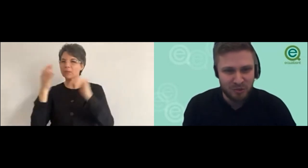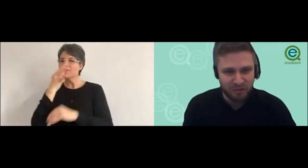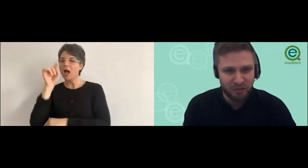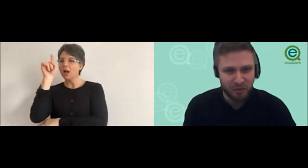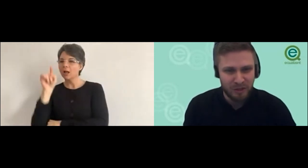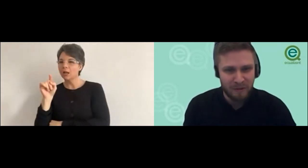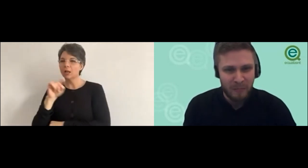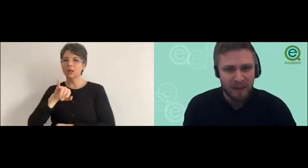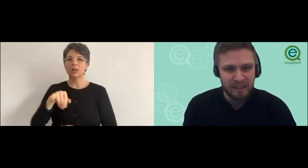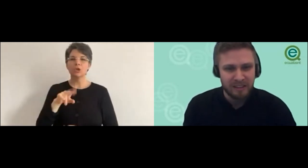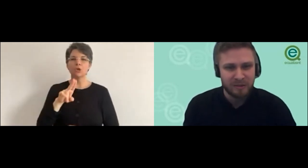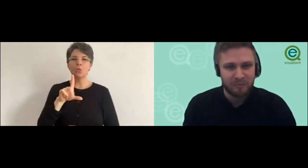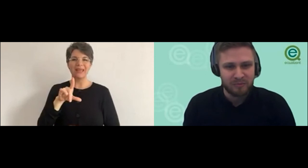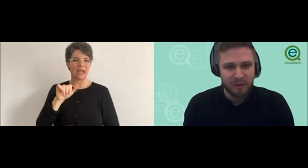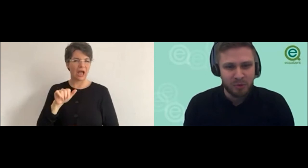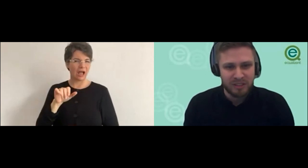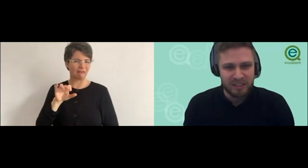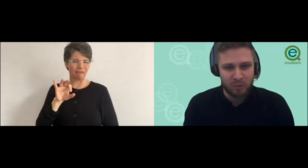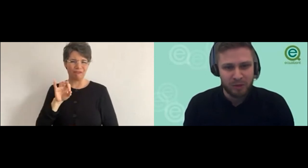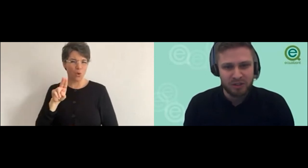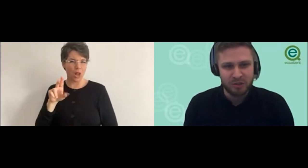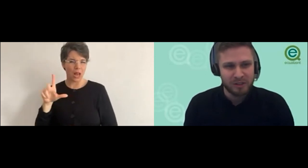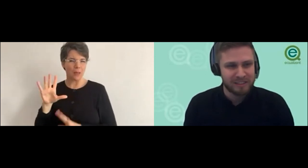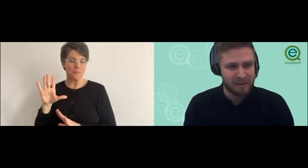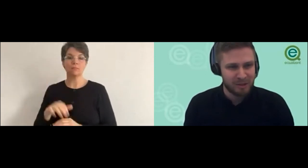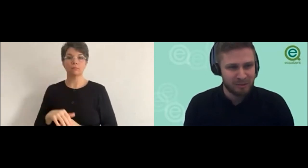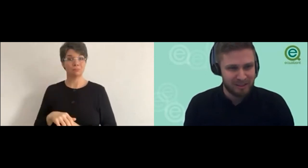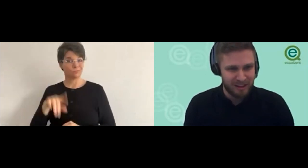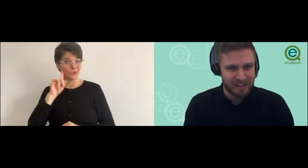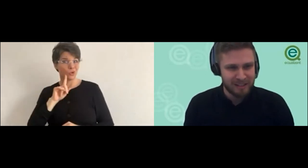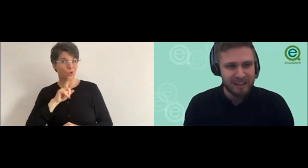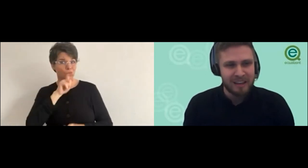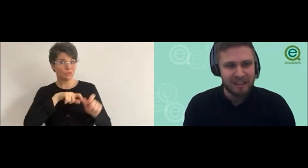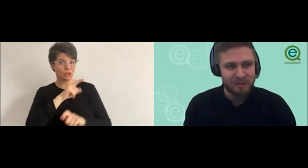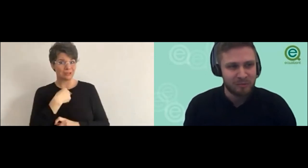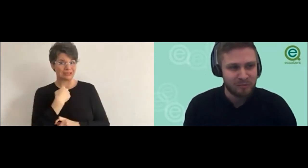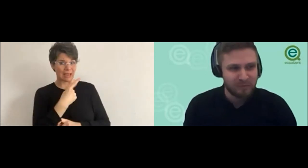von Julia Füll. Müssen die tauben Menschen die Kurse selbst bezahlen?